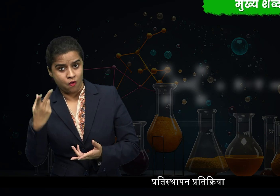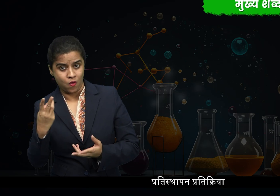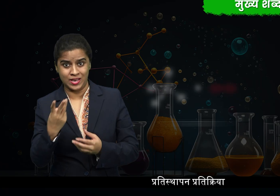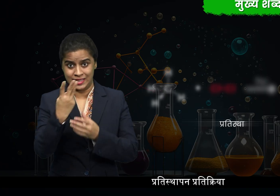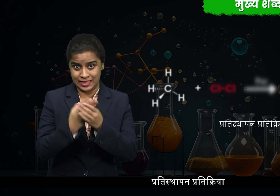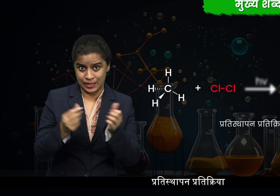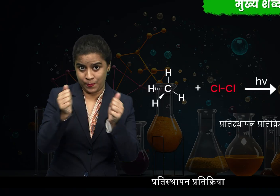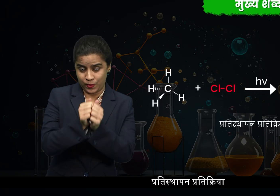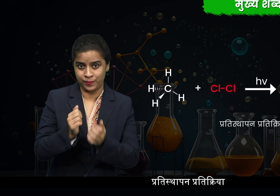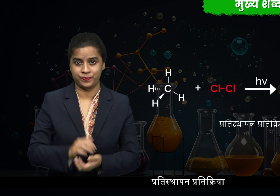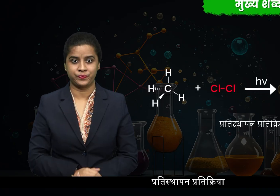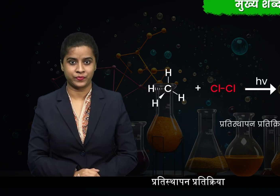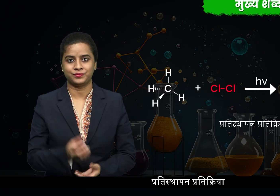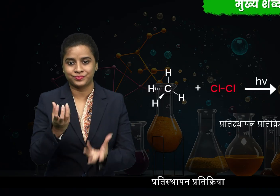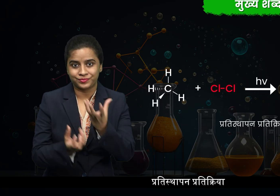प्रतिस्थापन प्रतिक्रिया,